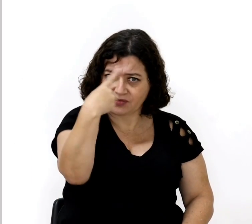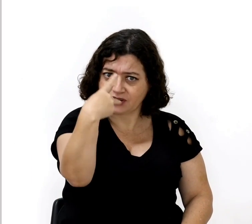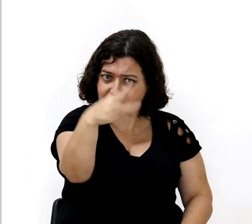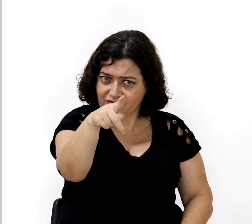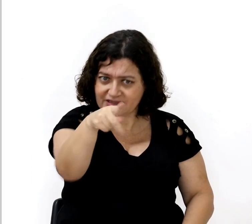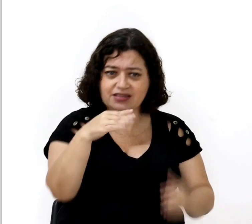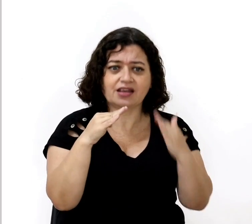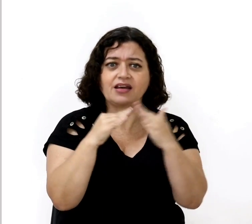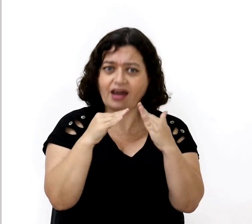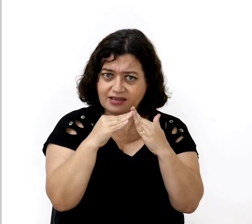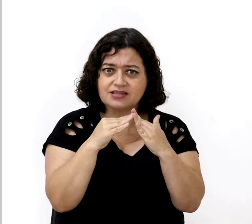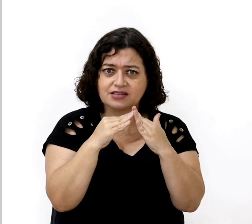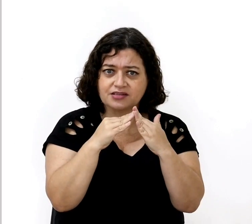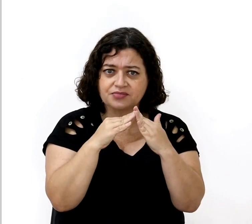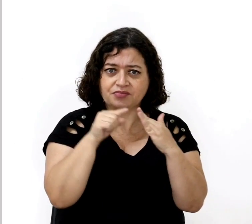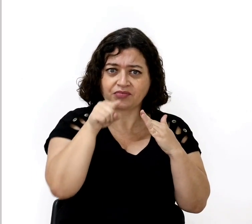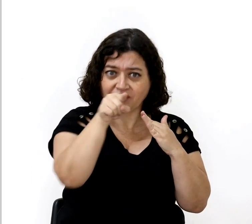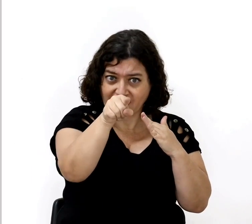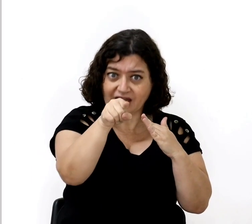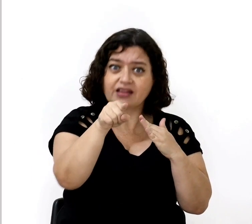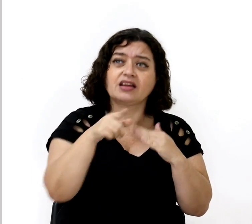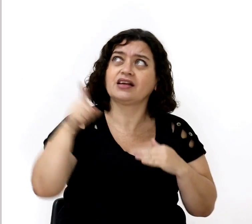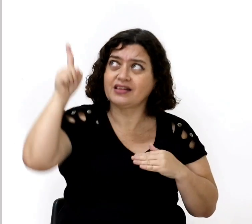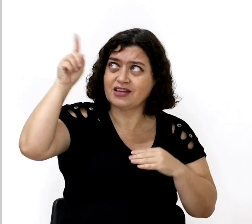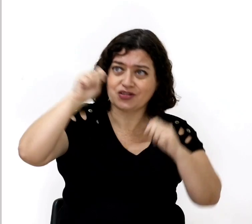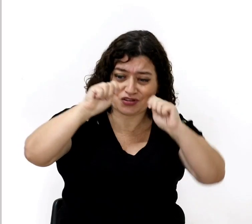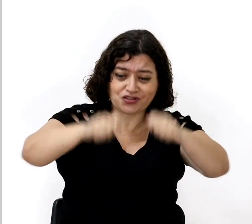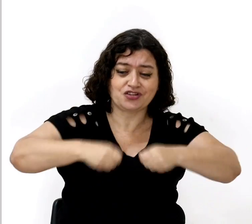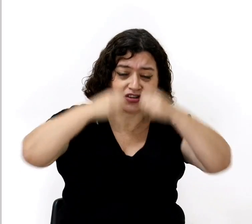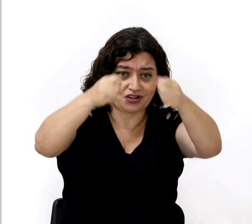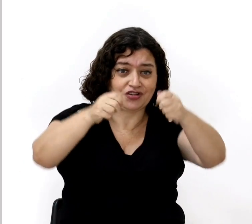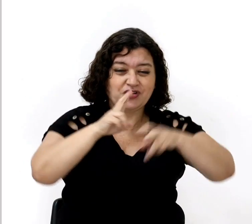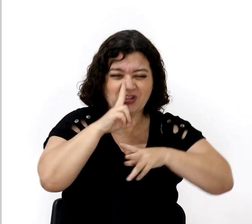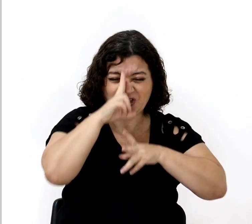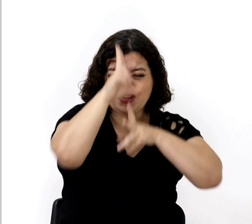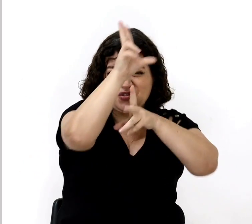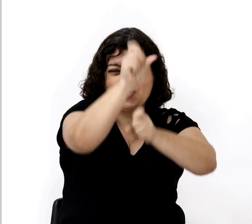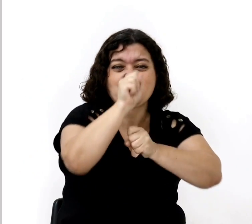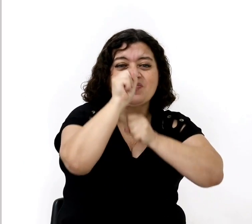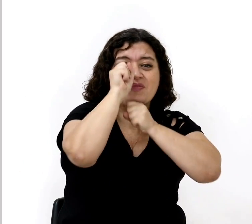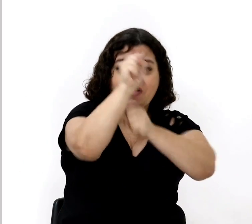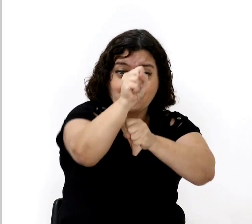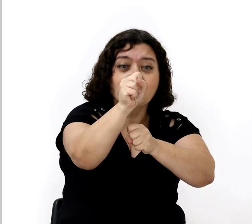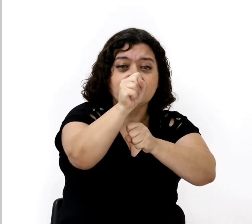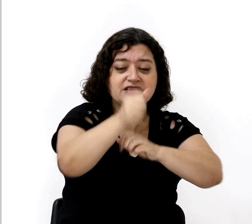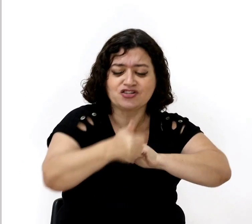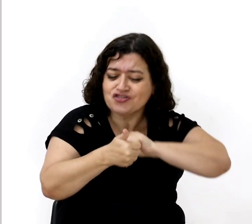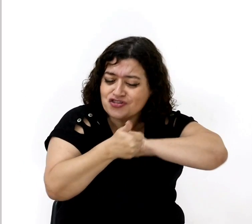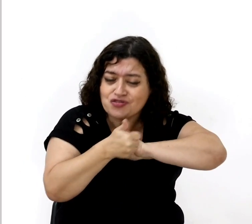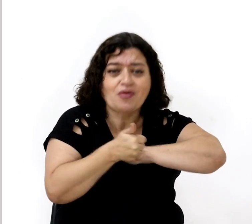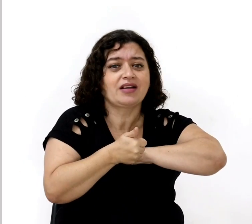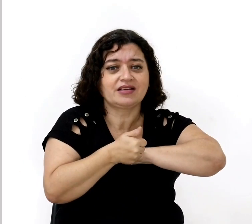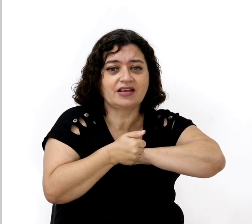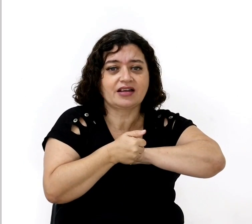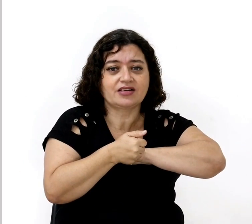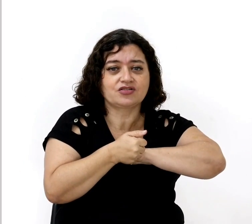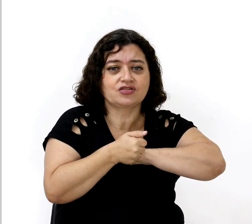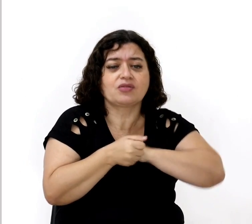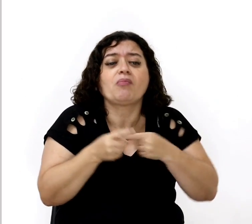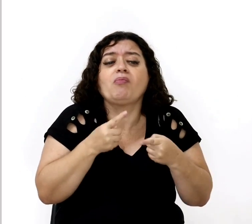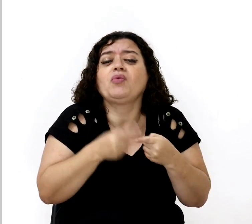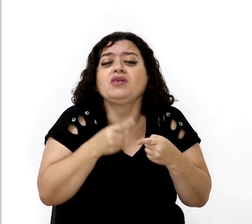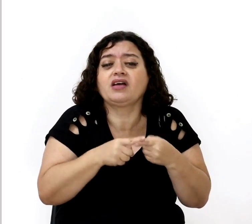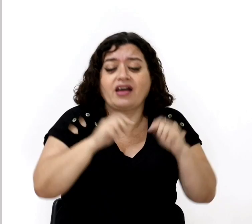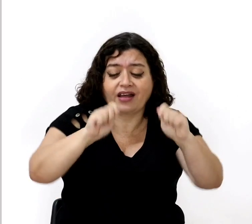casa também, nesse sentido, de que Deus, Ele te capacitou de uma força, de habilidades. Para